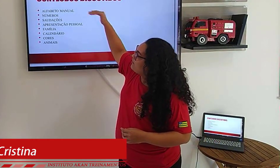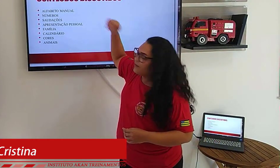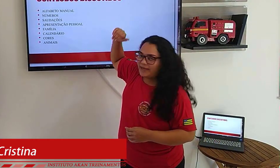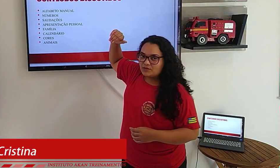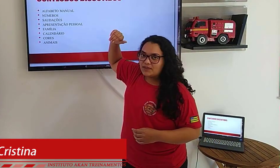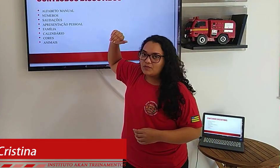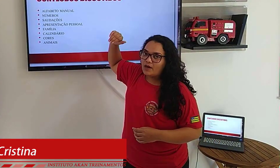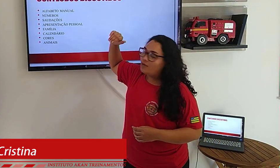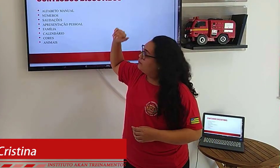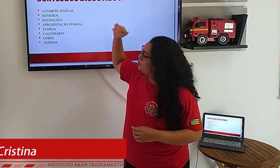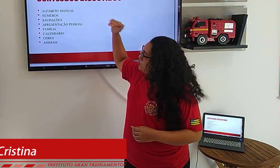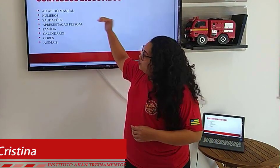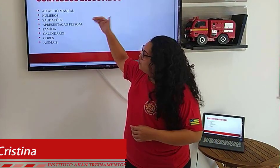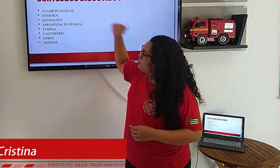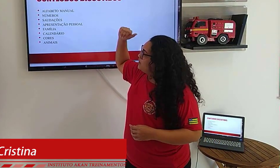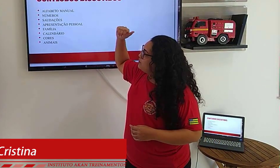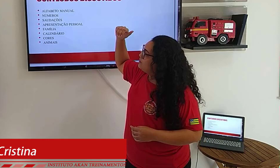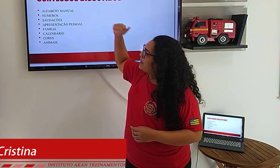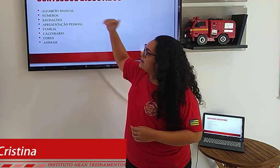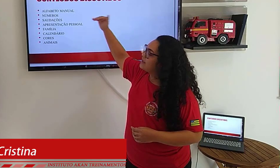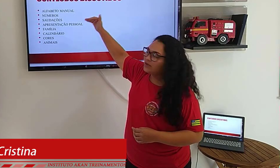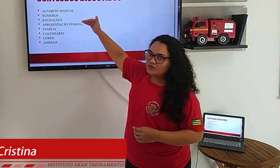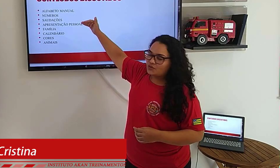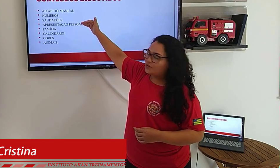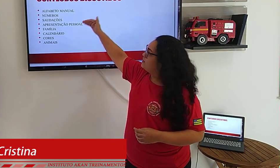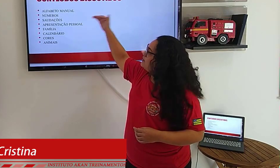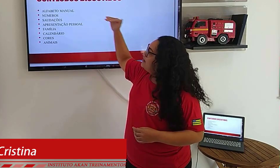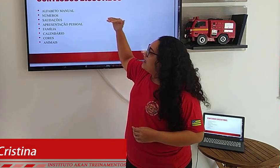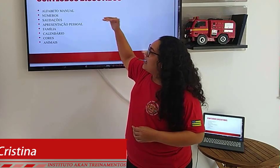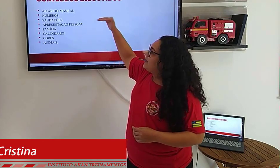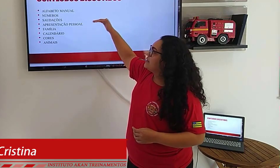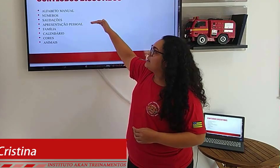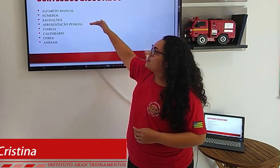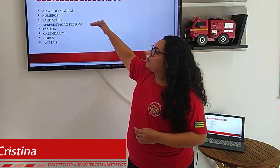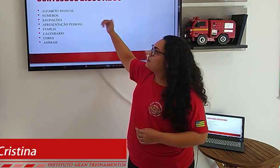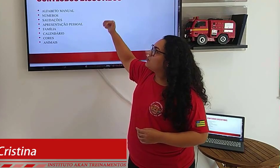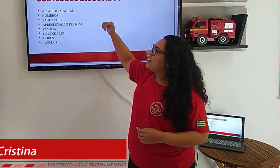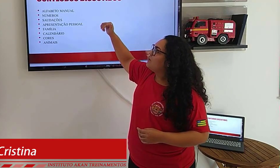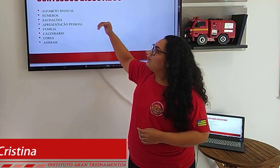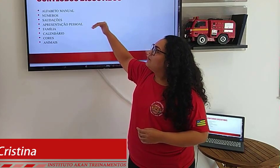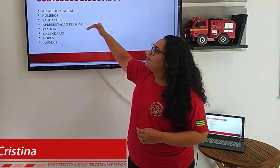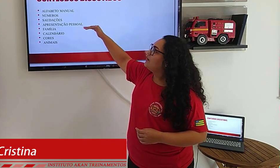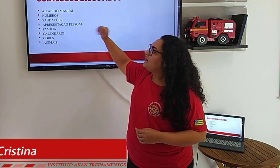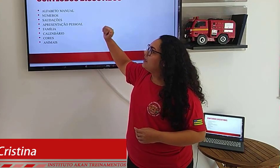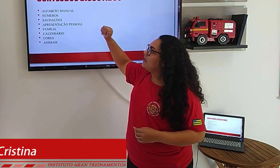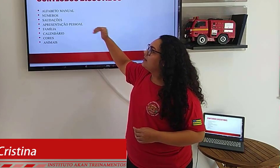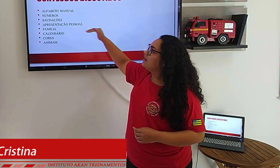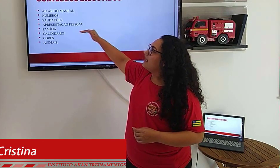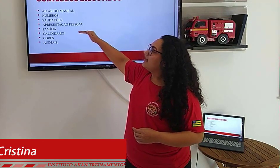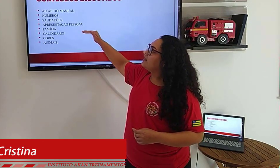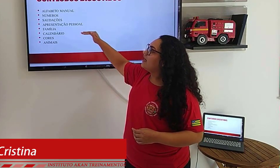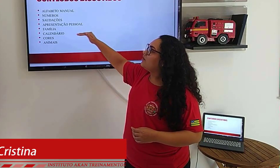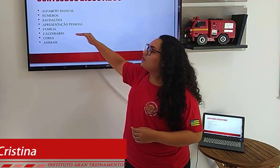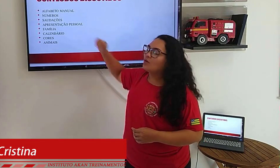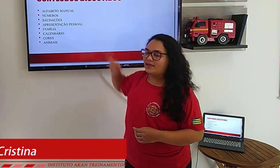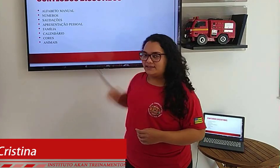alfabeto manual, número, as saudações, apresentação pessoal, família, calendário, cores e